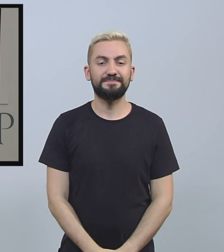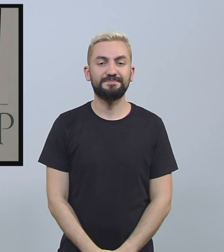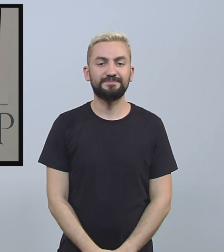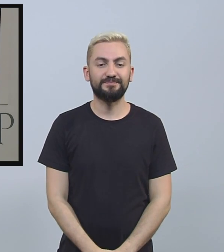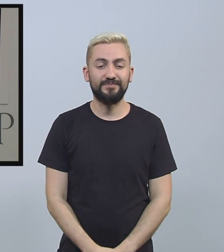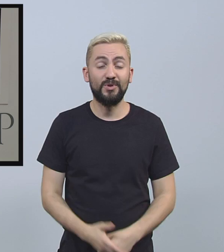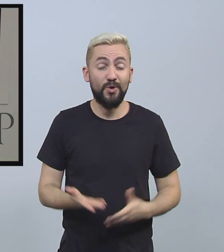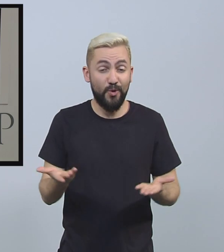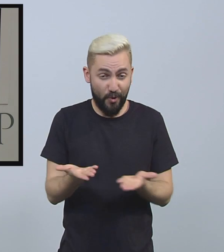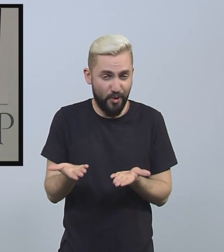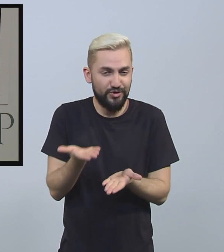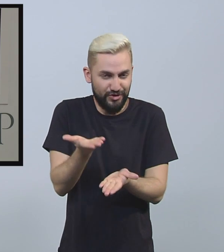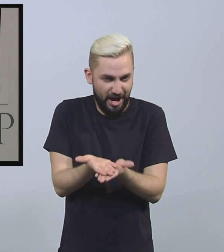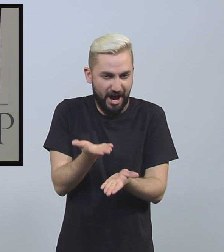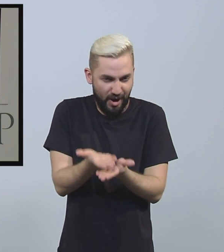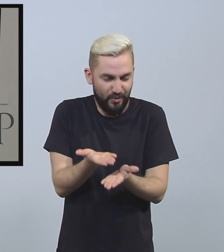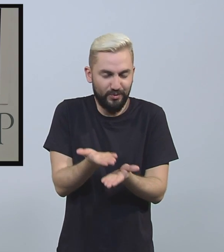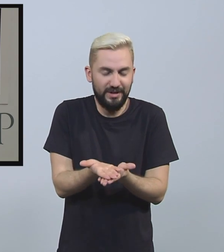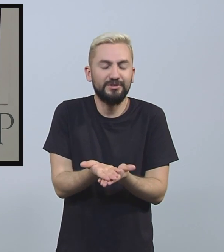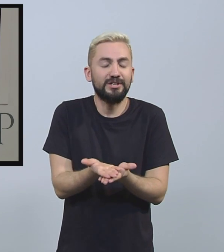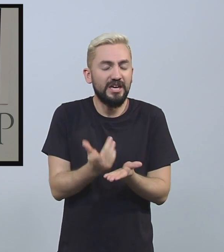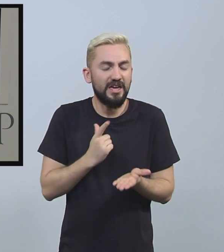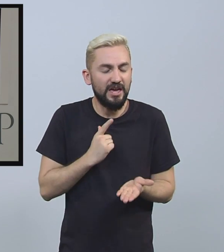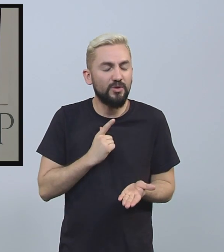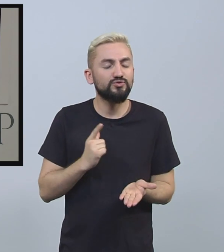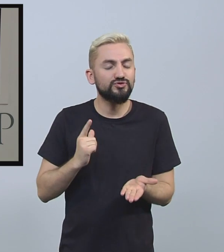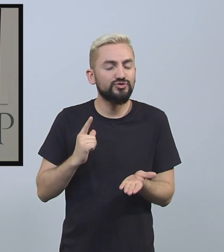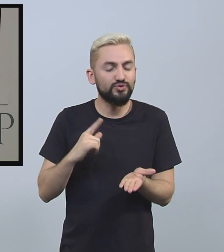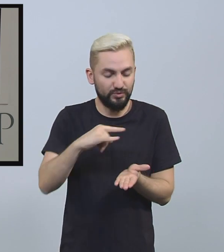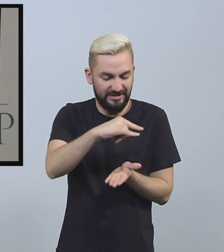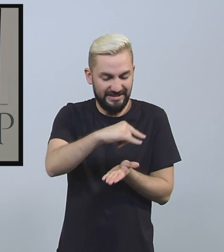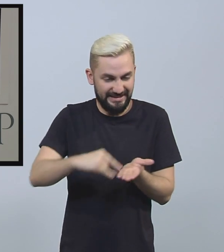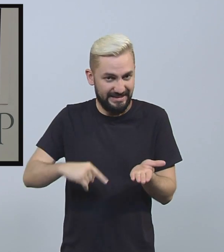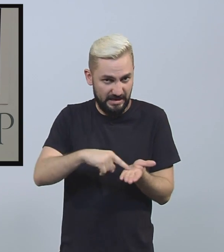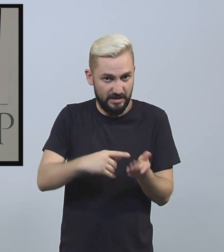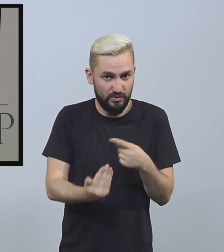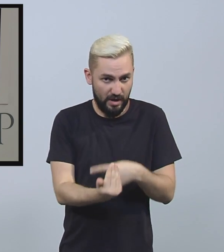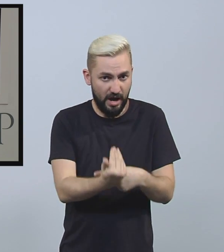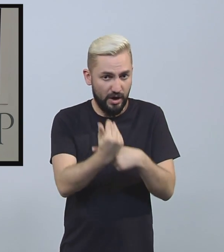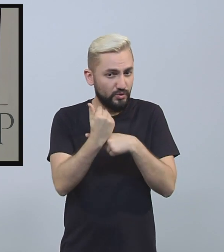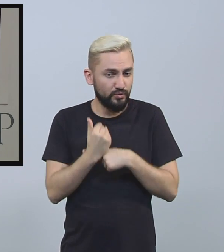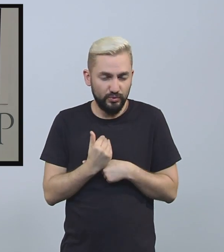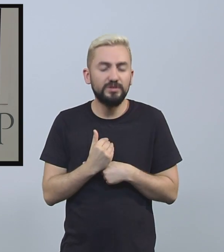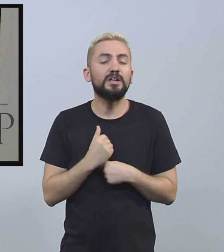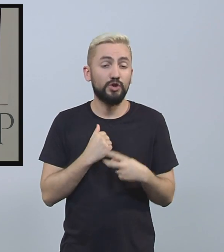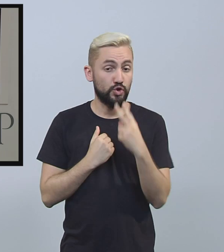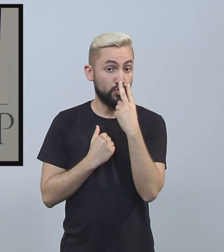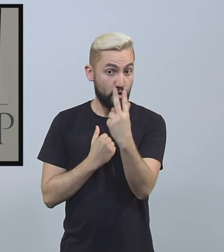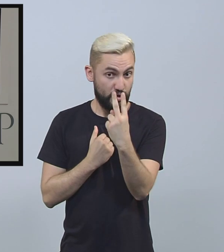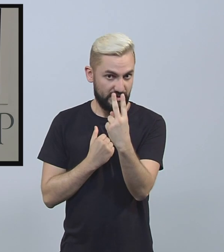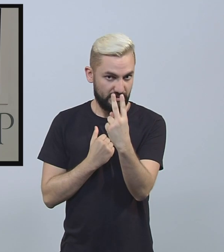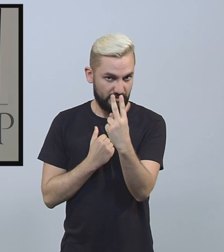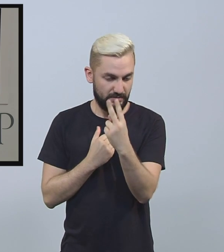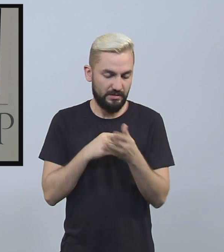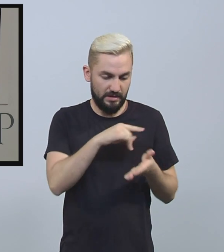Para esta aula, eu vou usar como material de apoio esses dois textos.